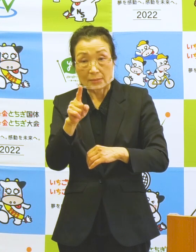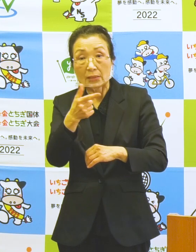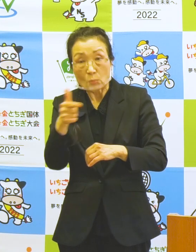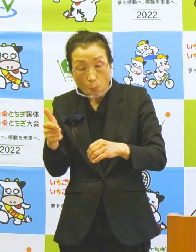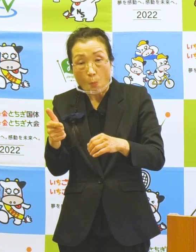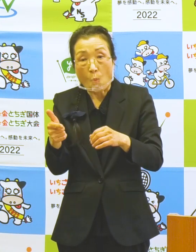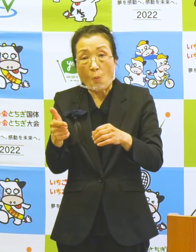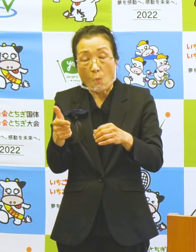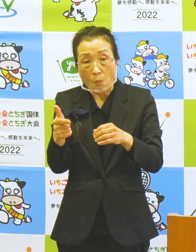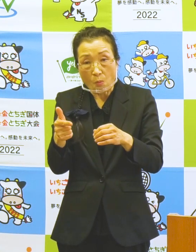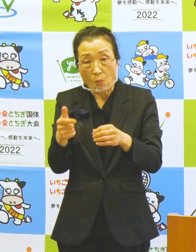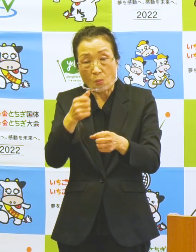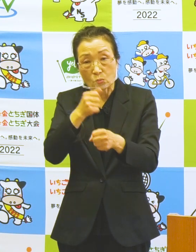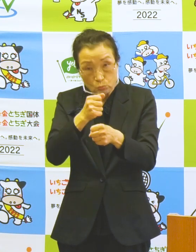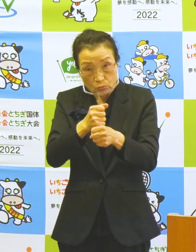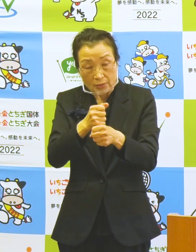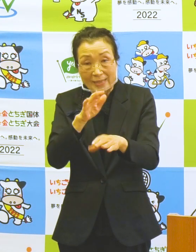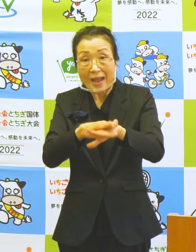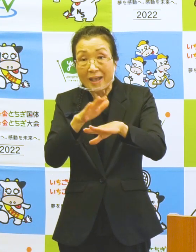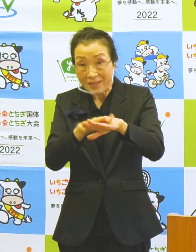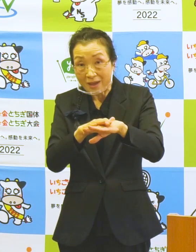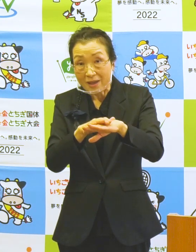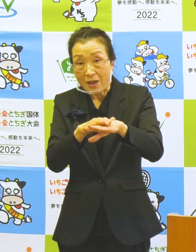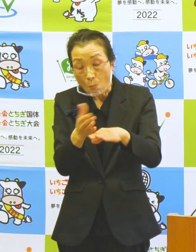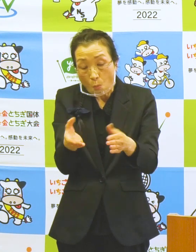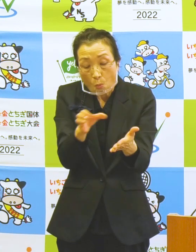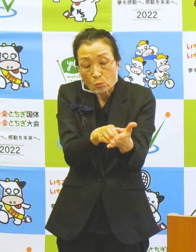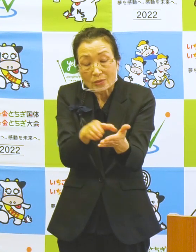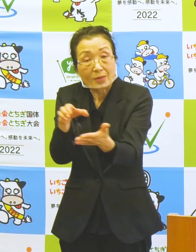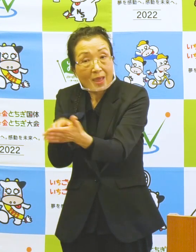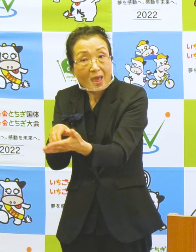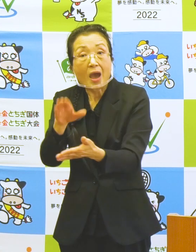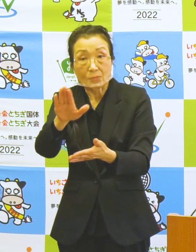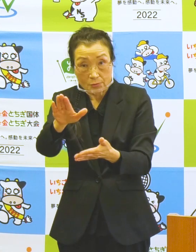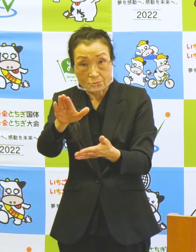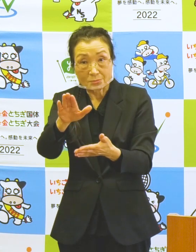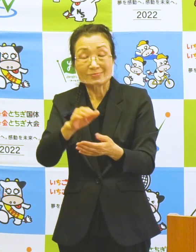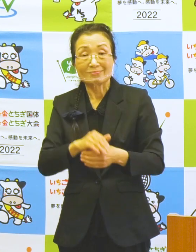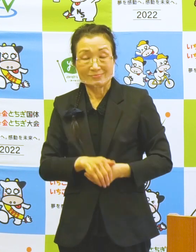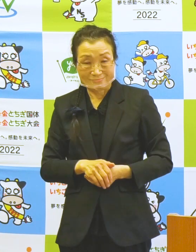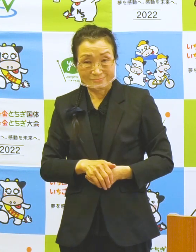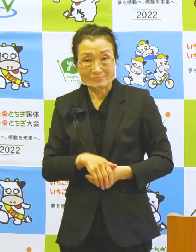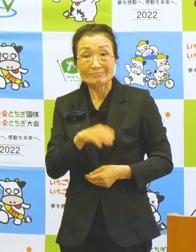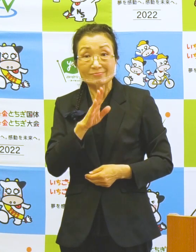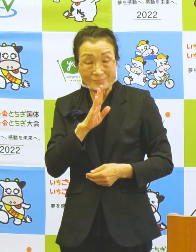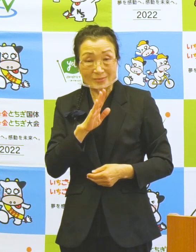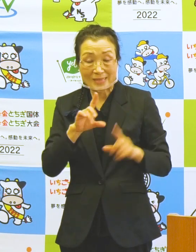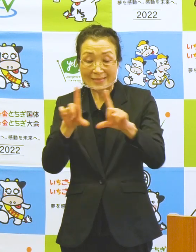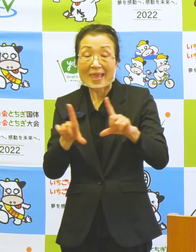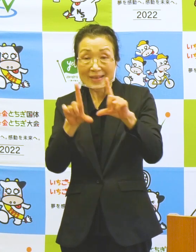認定品を組み合わせることによったレシピも載せております。実用的にもなっております